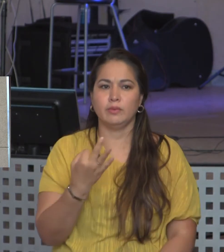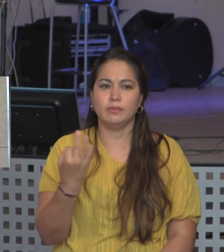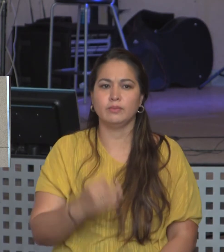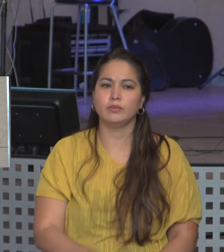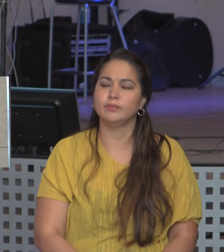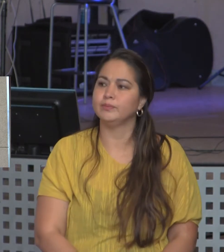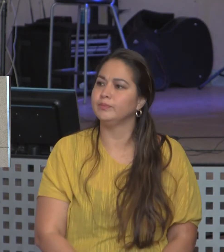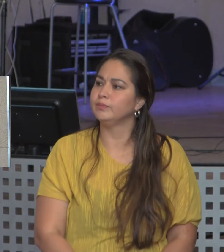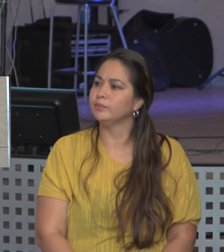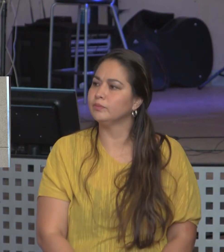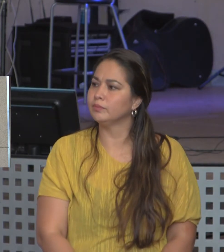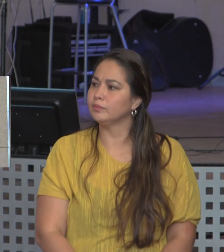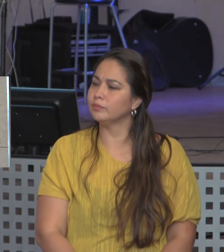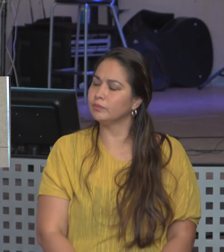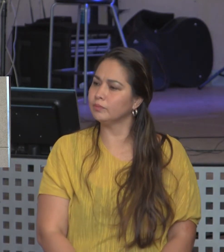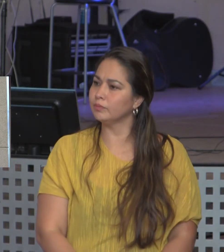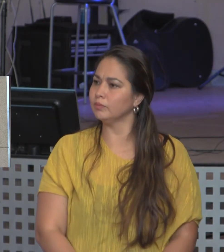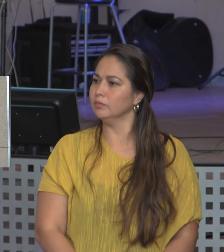Todos